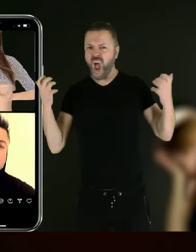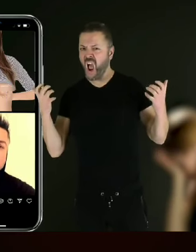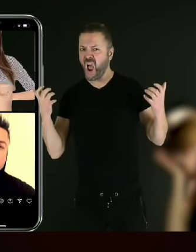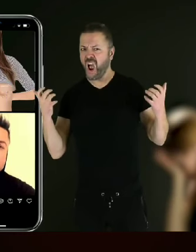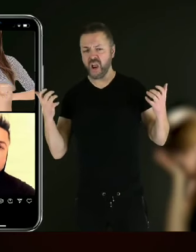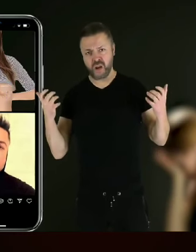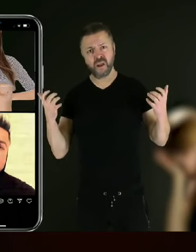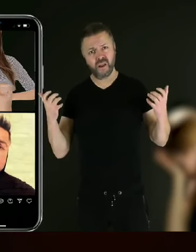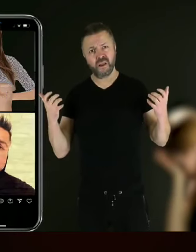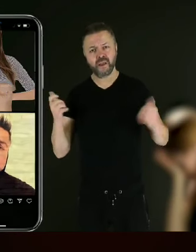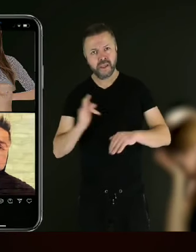Вперёд!